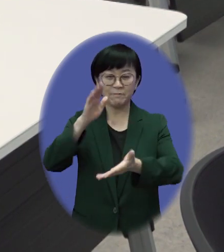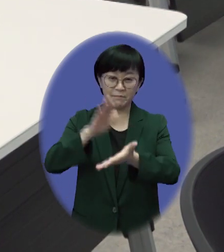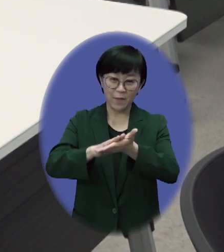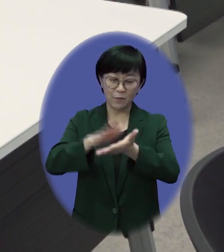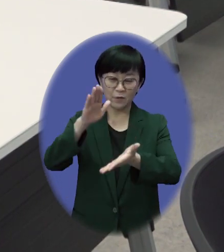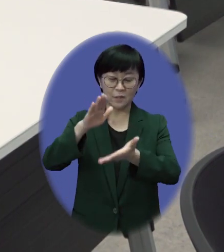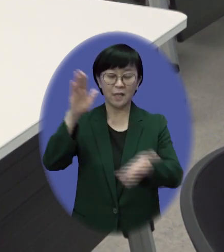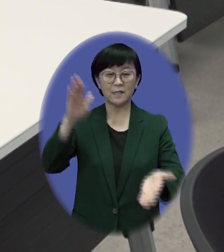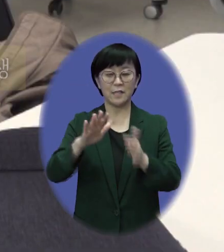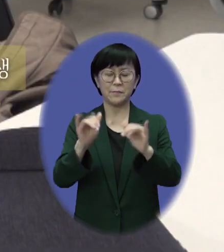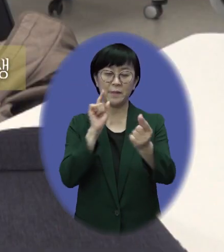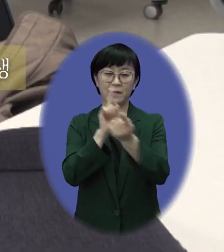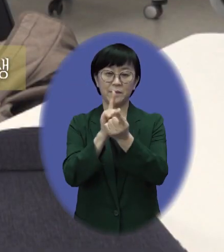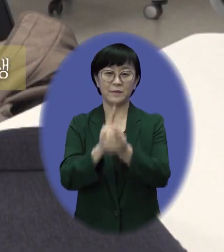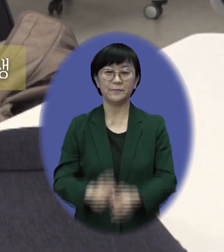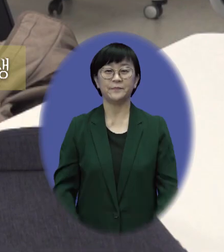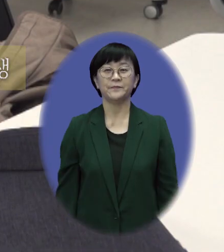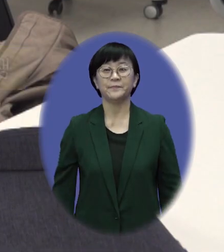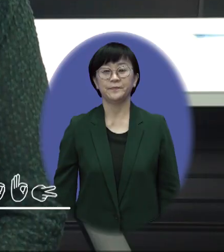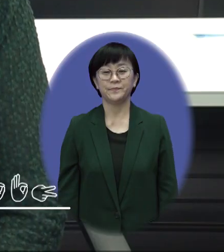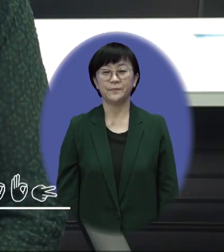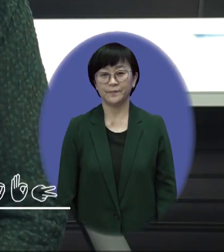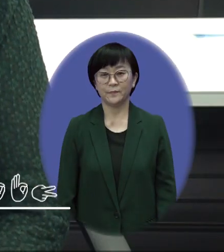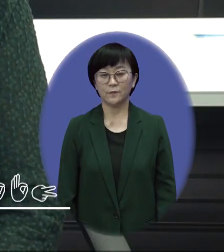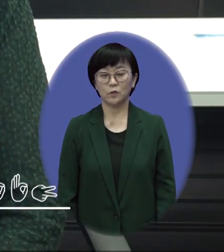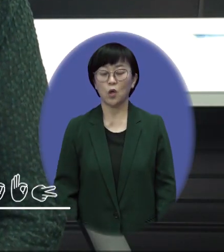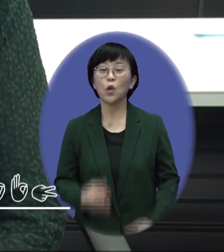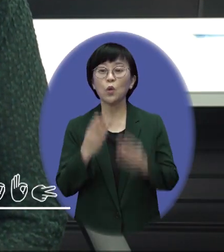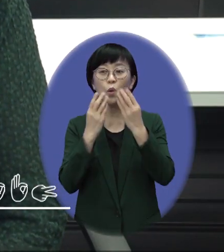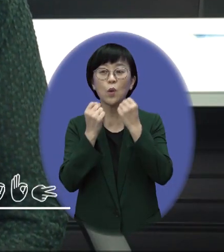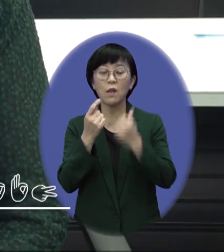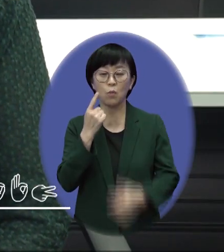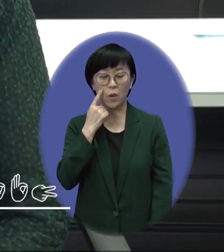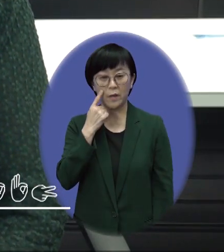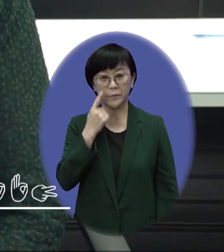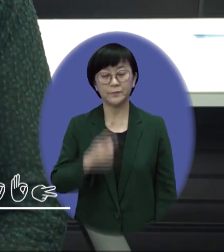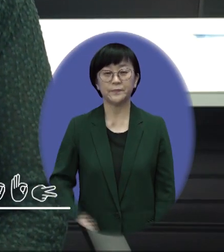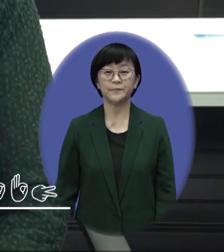열의를 펼치는 한 수강생 분을 만나보았습니다. 요일 해볼게요.